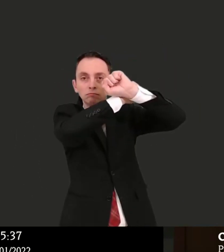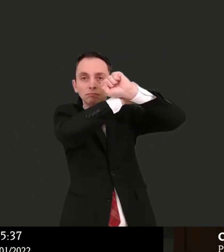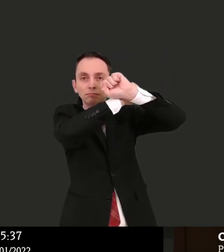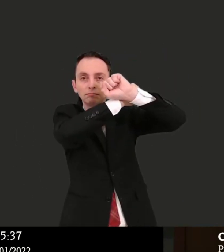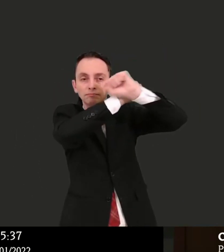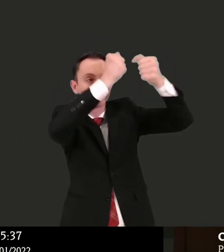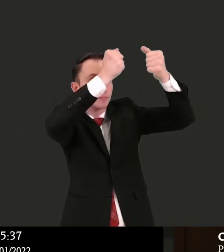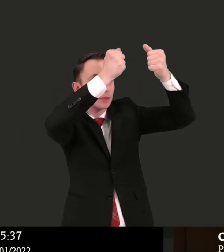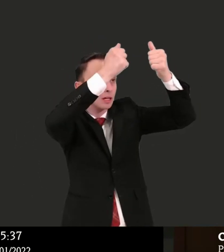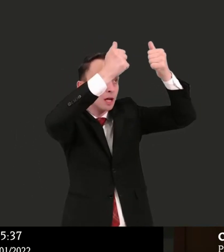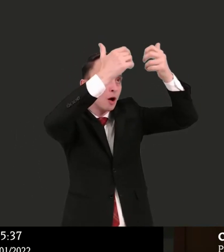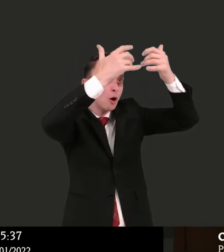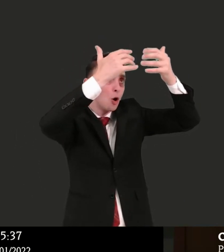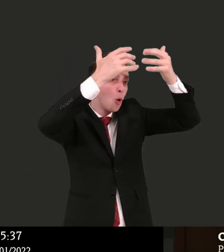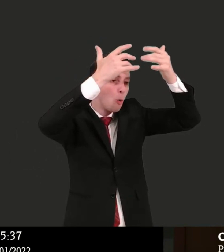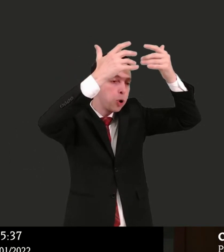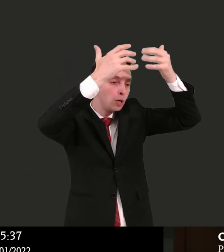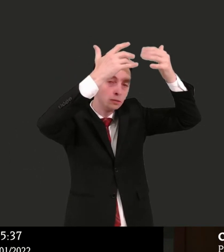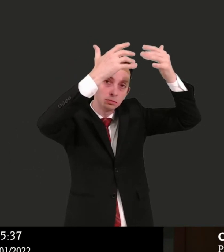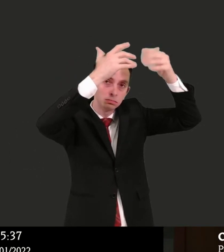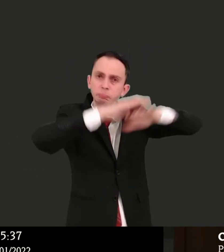divino, passa pela fronteira da morte.